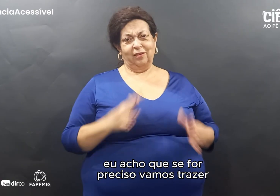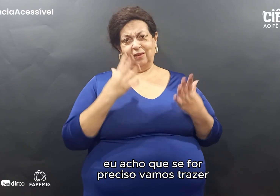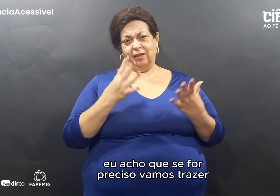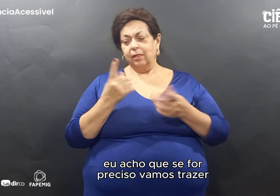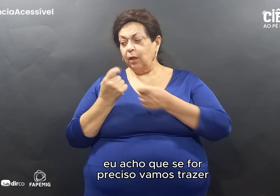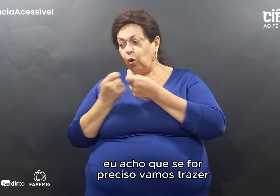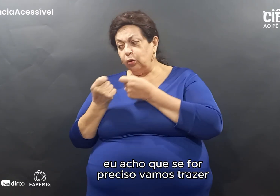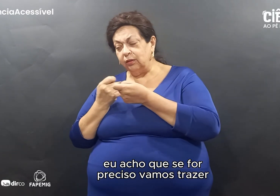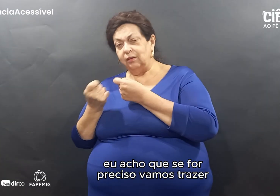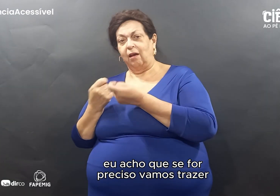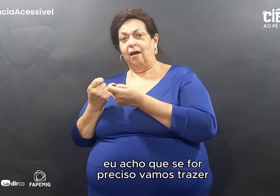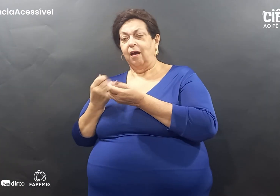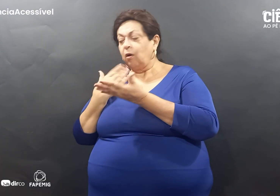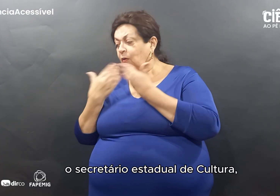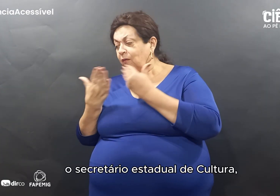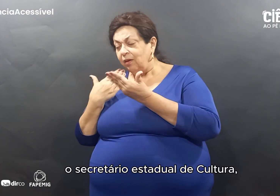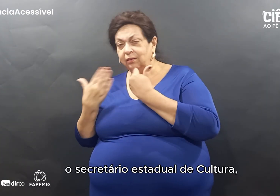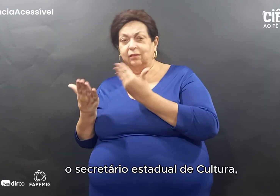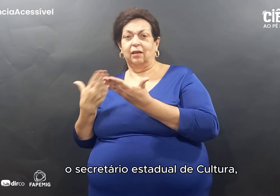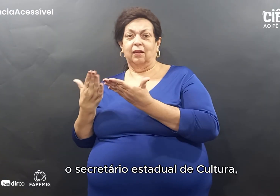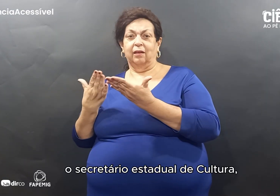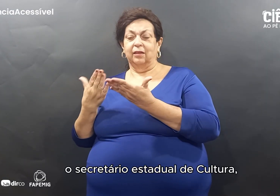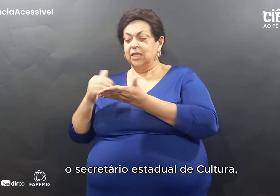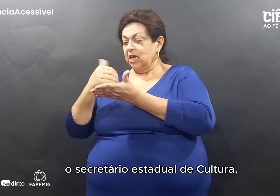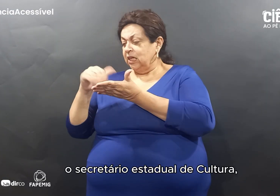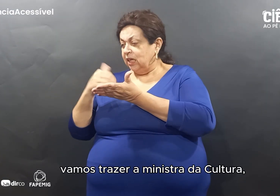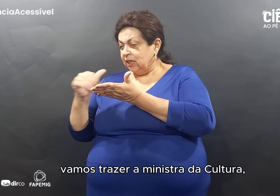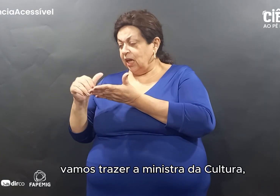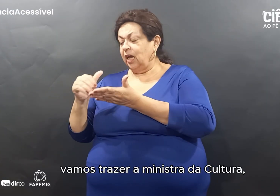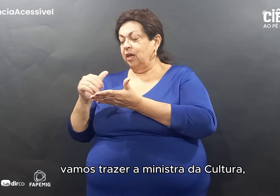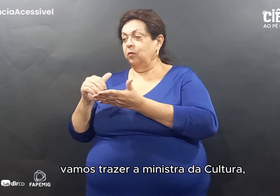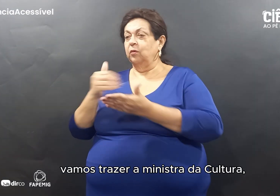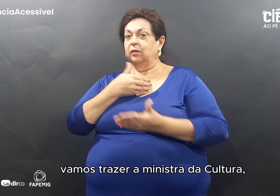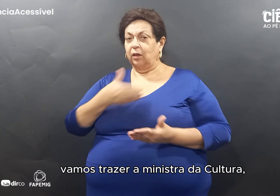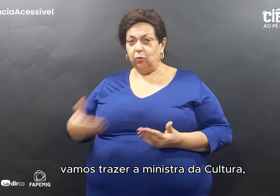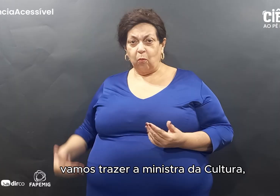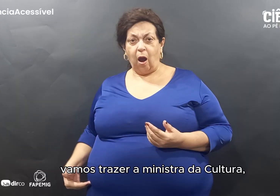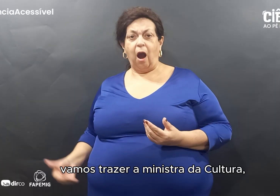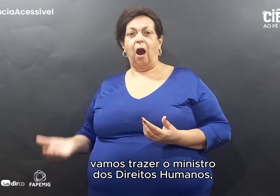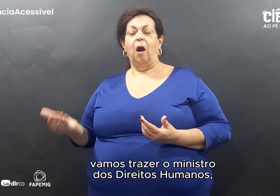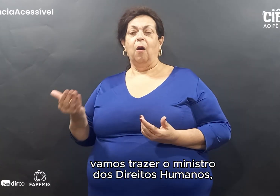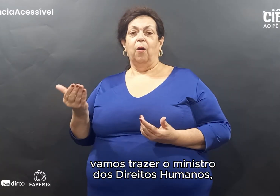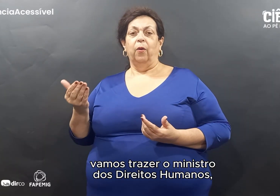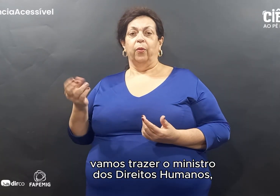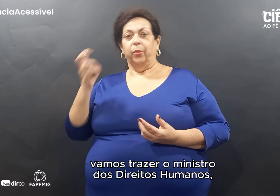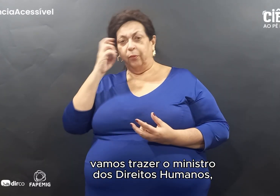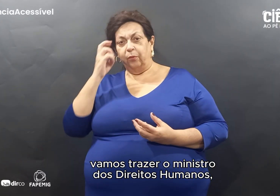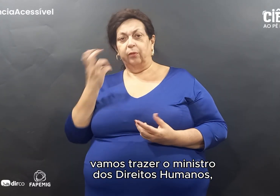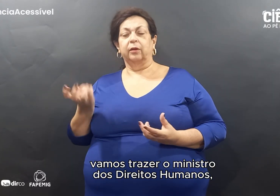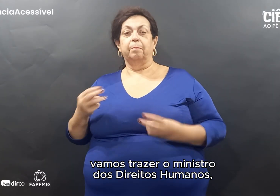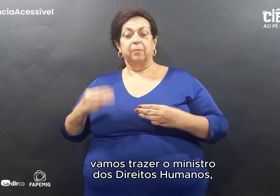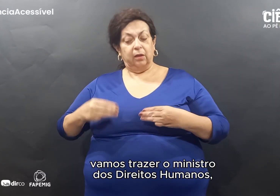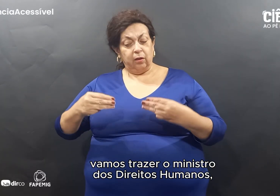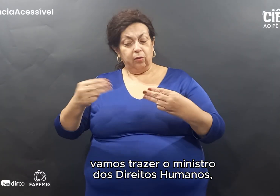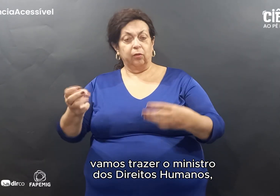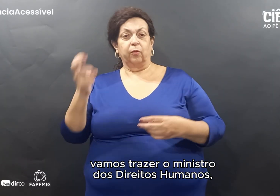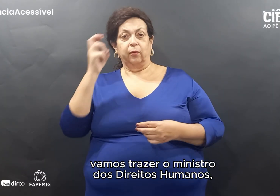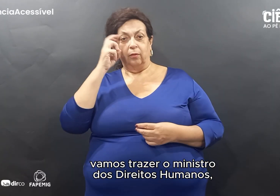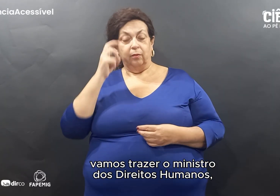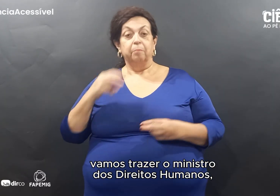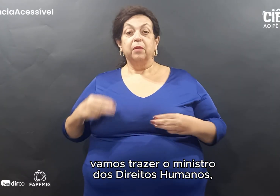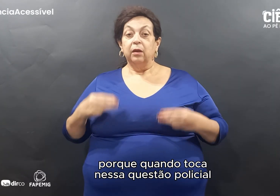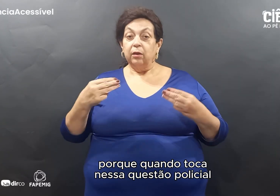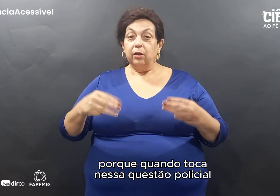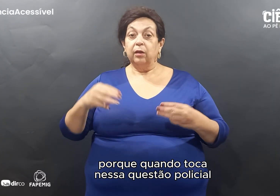negociar, eu acho que se for preciso, vamos trazer o secretário estadual de Cultura, vamos trazer a ministra da Cultura, vamos trazer o ministro dos